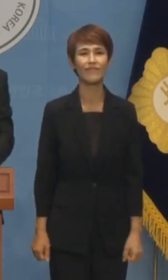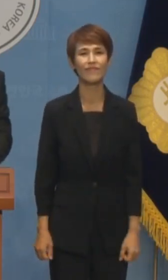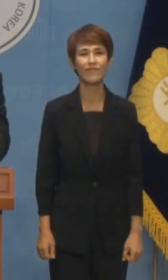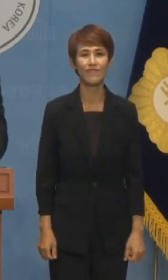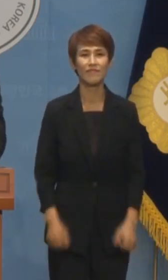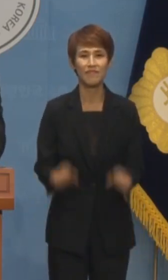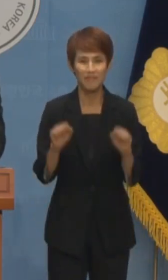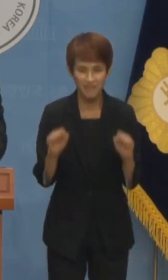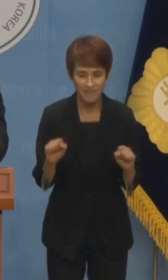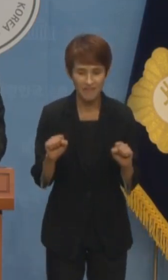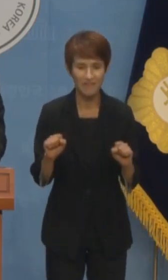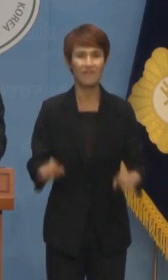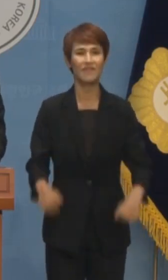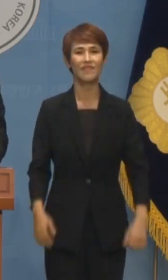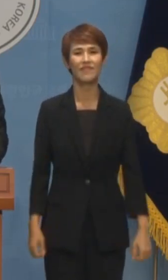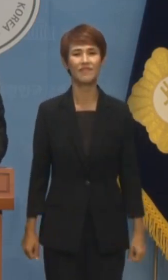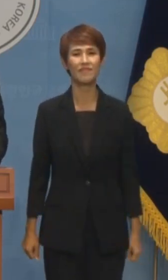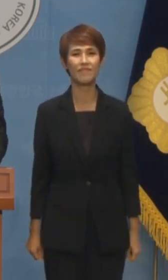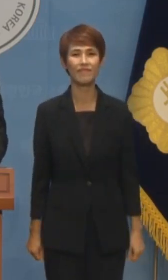안녕하십니까.